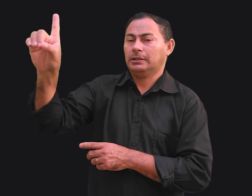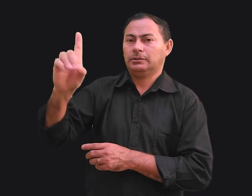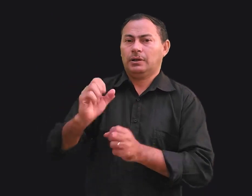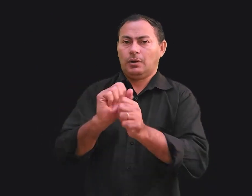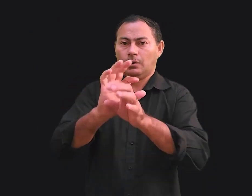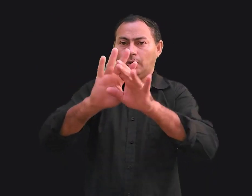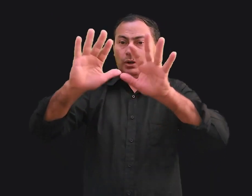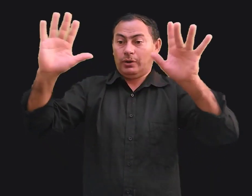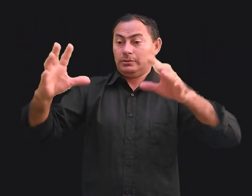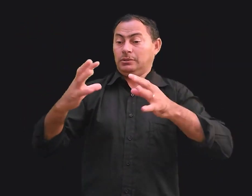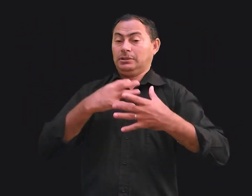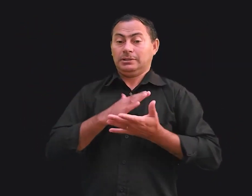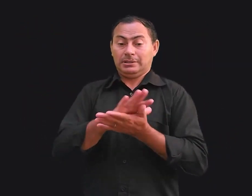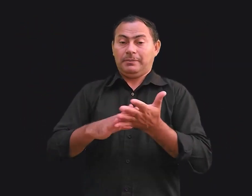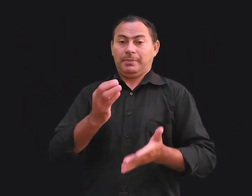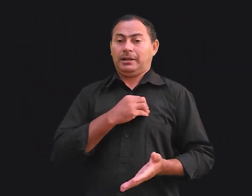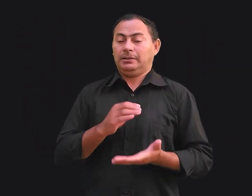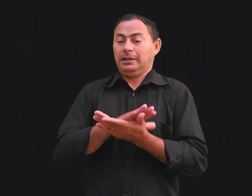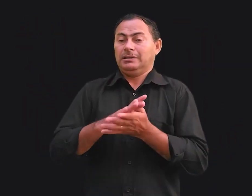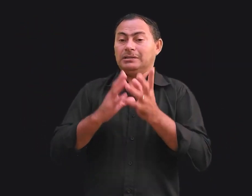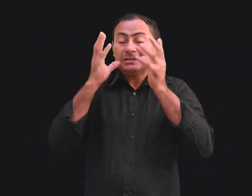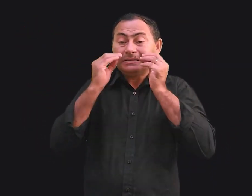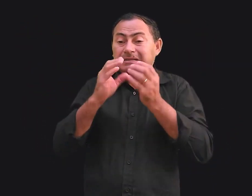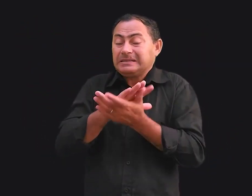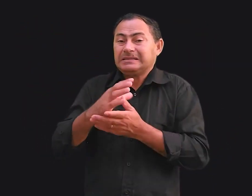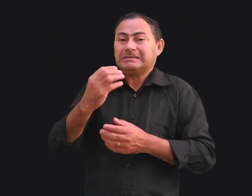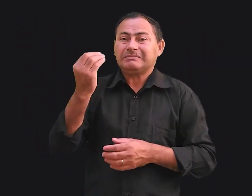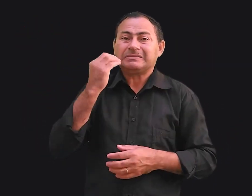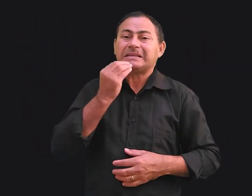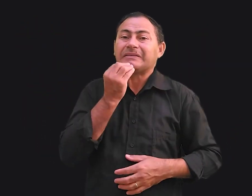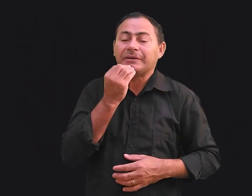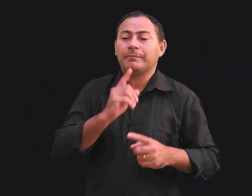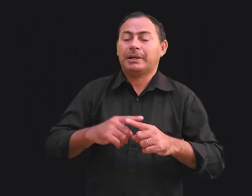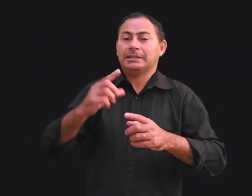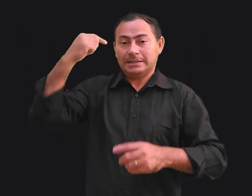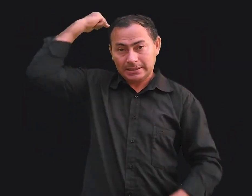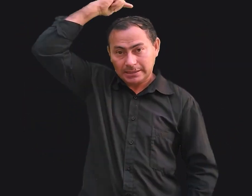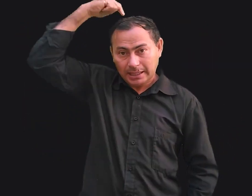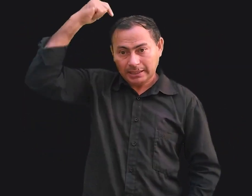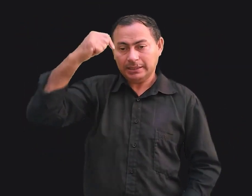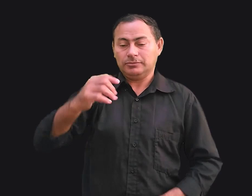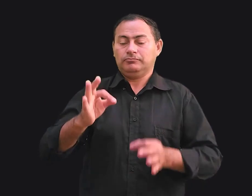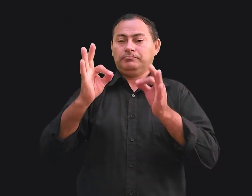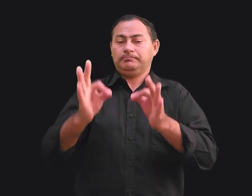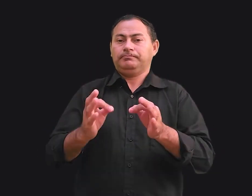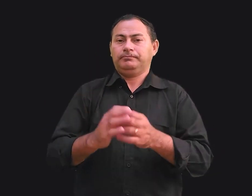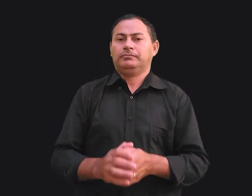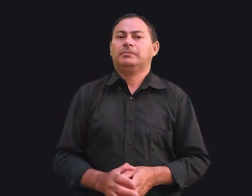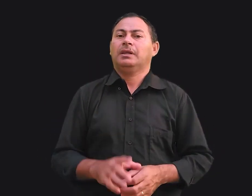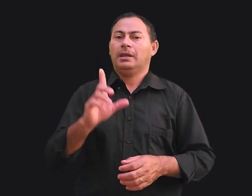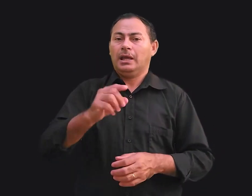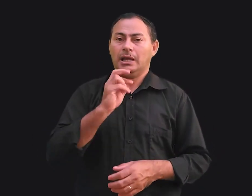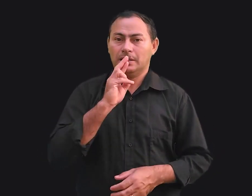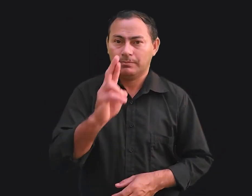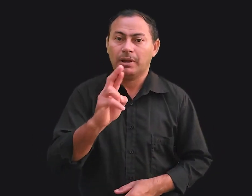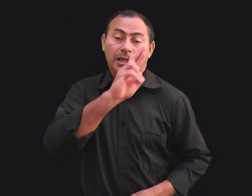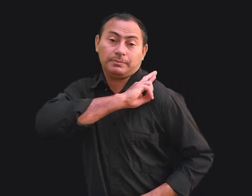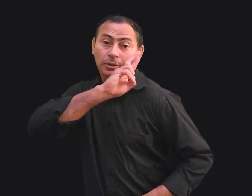Cristo, gloriosas, sem mancha, nem ruga ou coisa semelhante, mas santas e inculpáveis. Essa é a responsabilidade